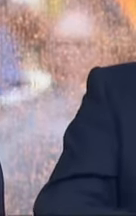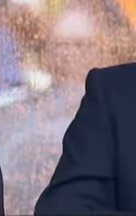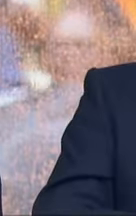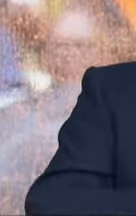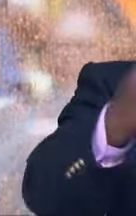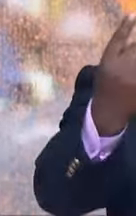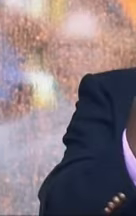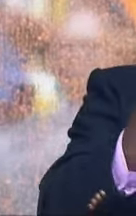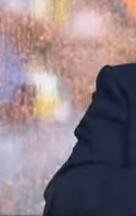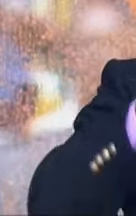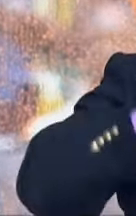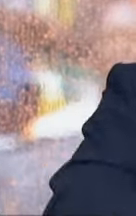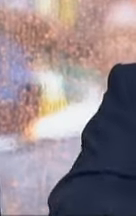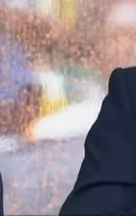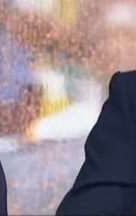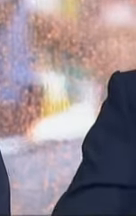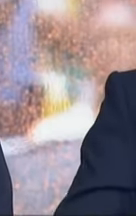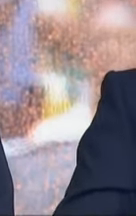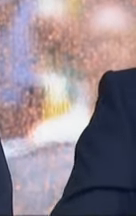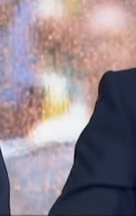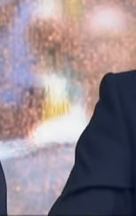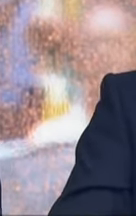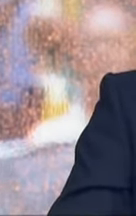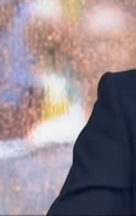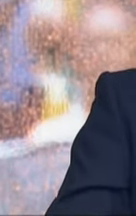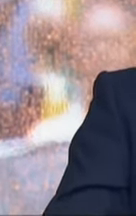Hiç şüphem yok ki Madiba şimdi bize bakıyor.